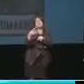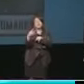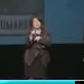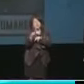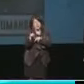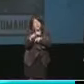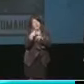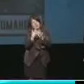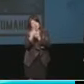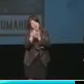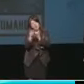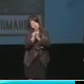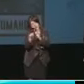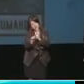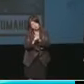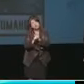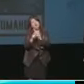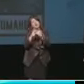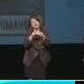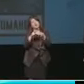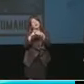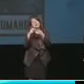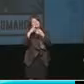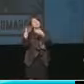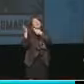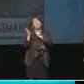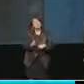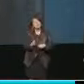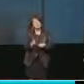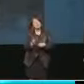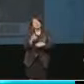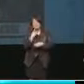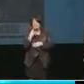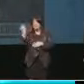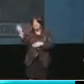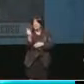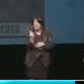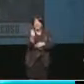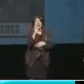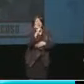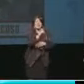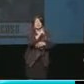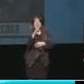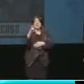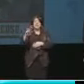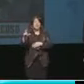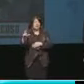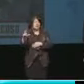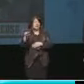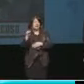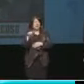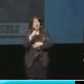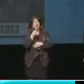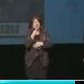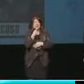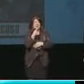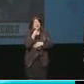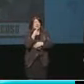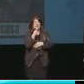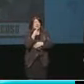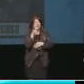così come avremo la testimonianza di Cristina Cattaneo con Vito Mancuso guardate Cristina Cattaneo è una persona